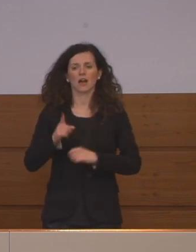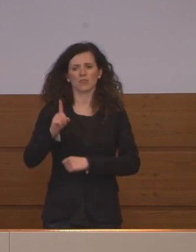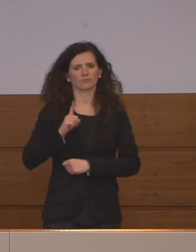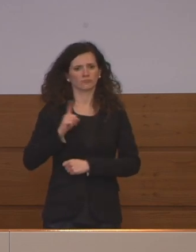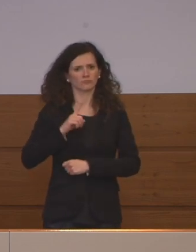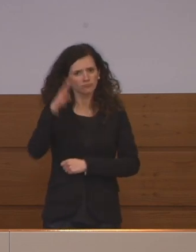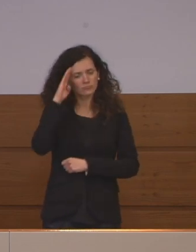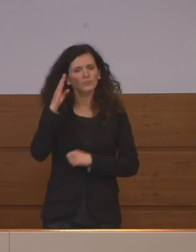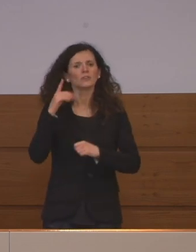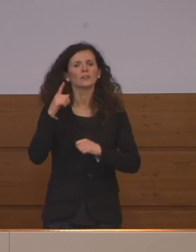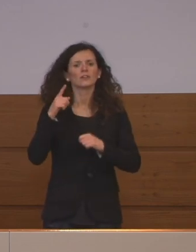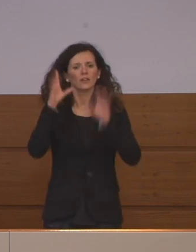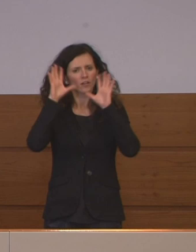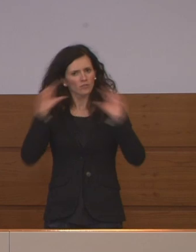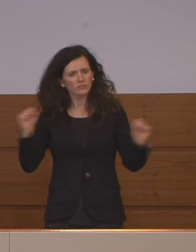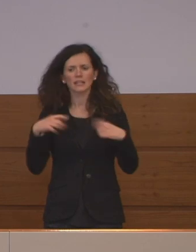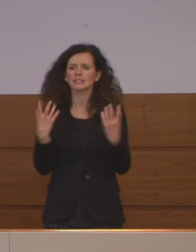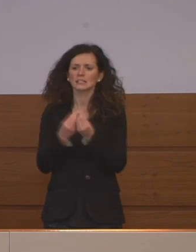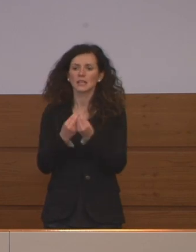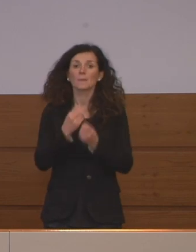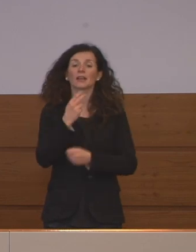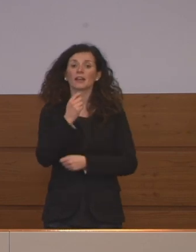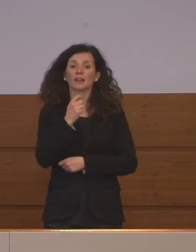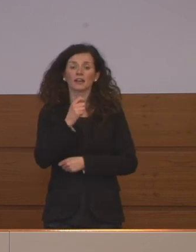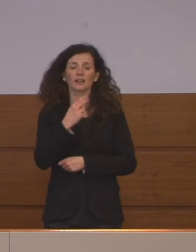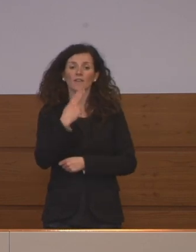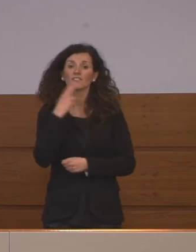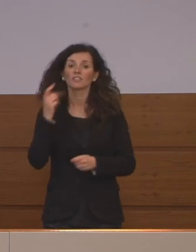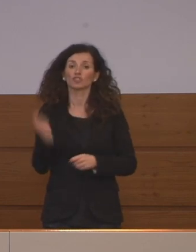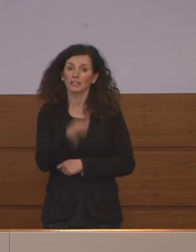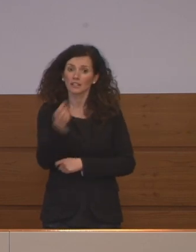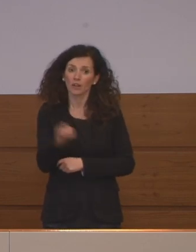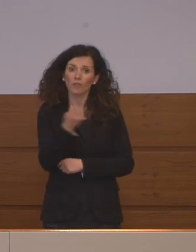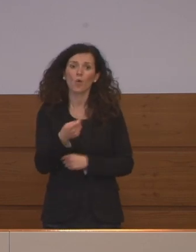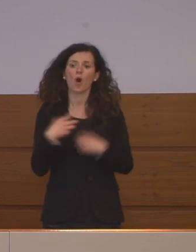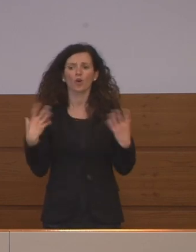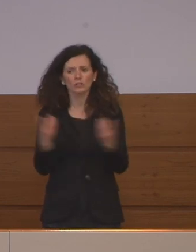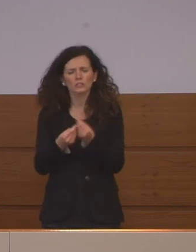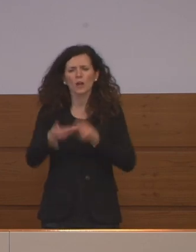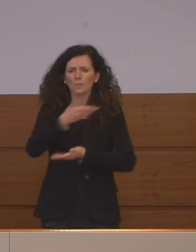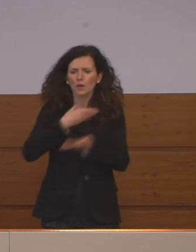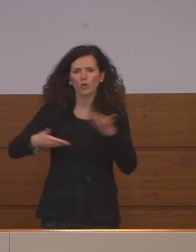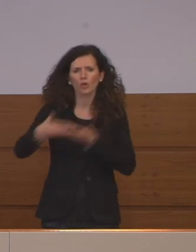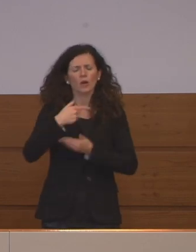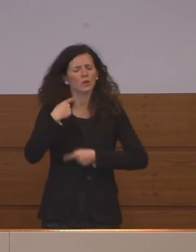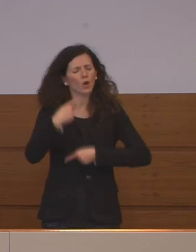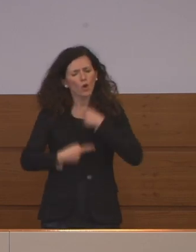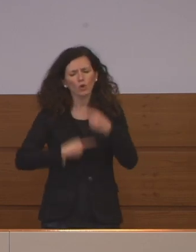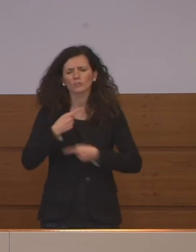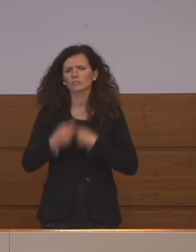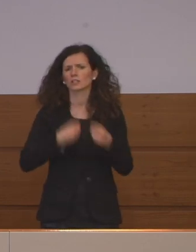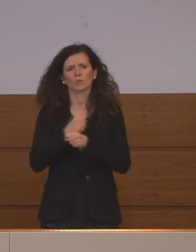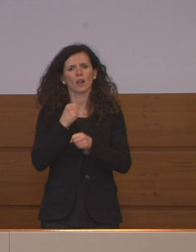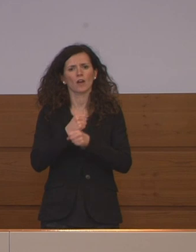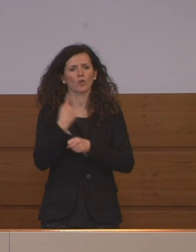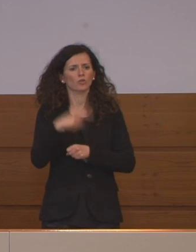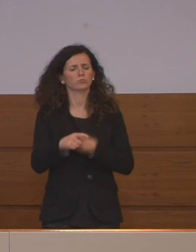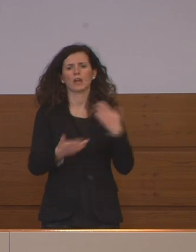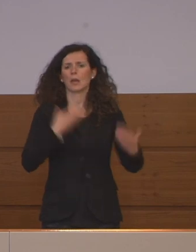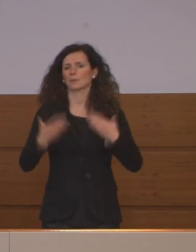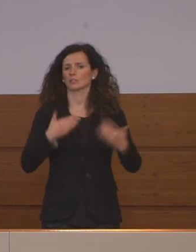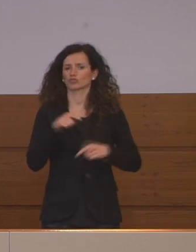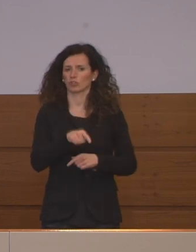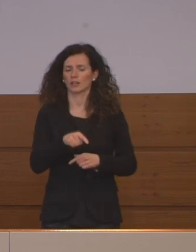armate che stanno i vigili del fuoco che stanno operando costantemente sul nostro territorio per questa emergenza in